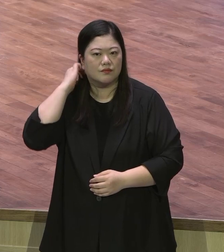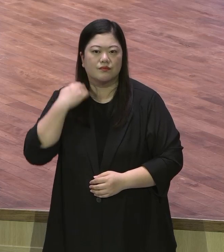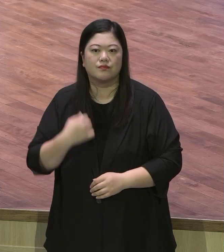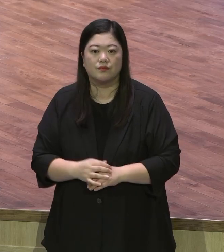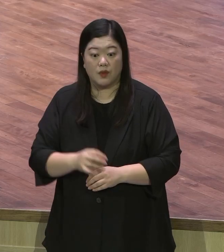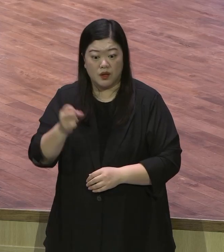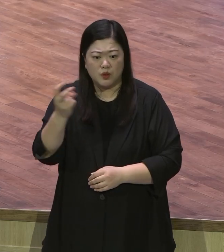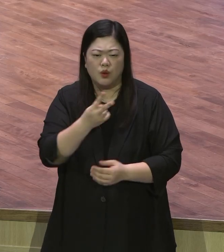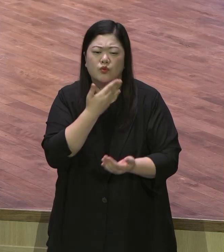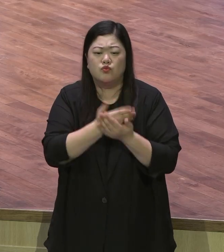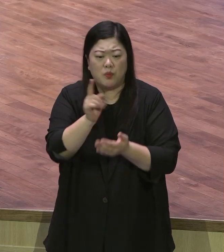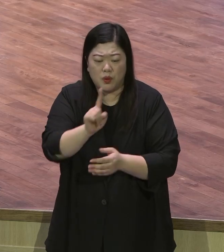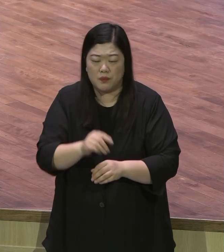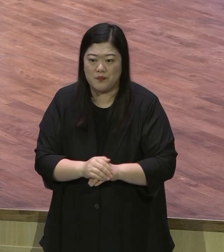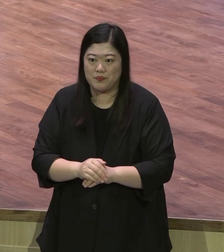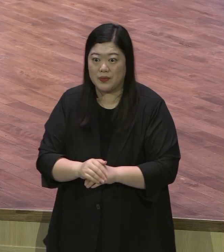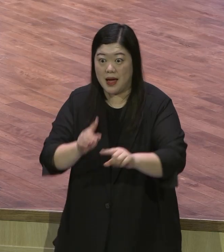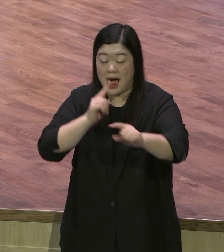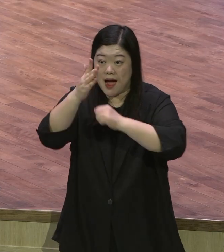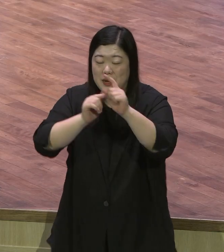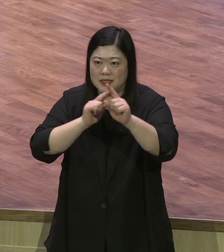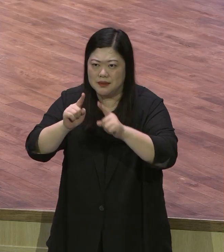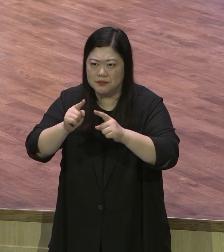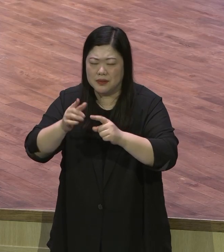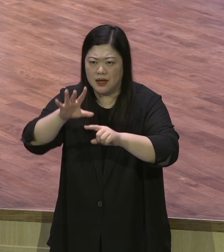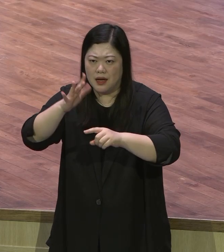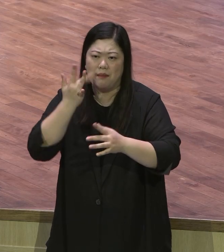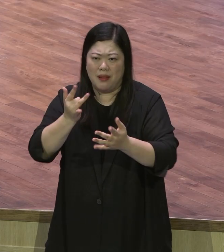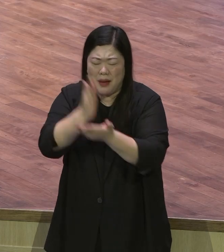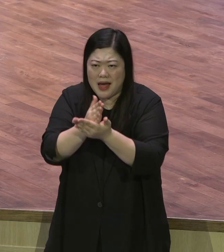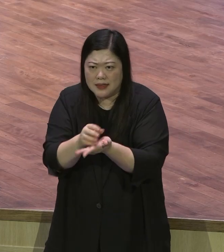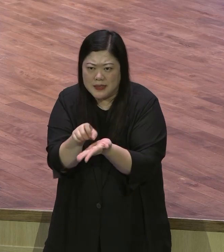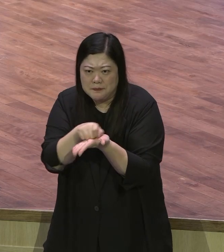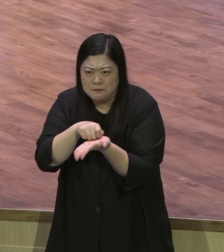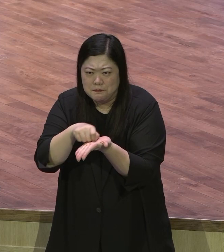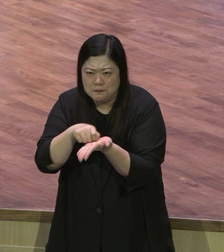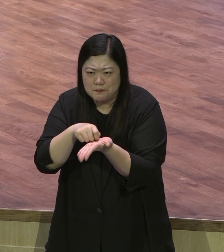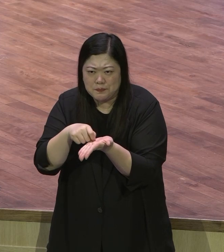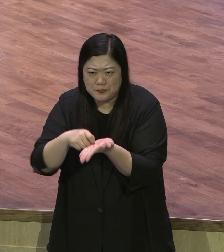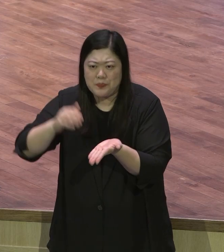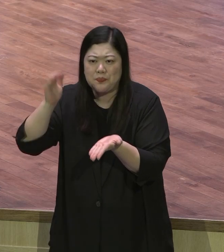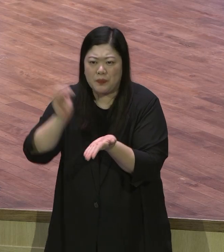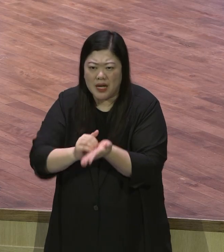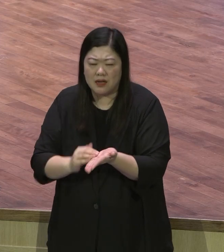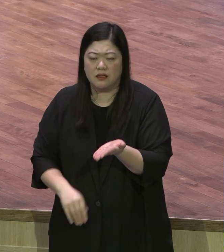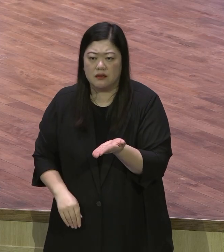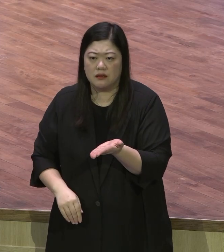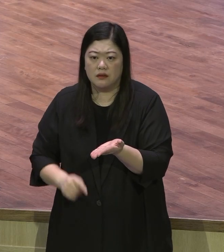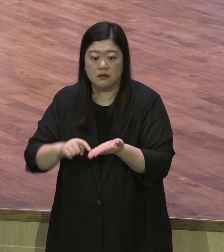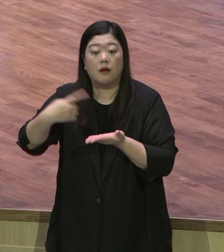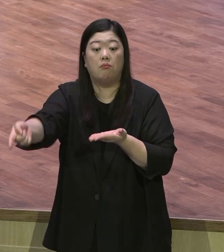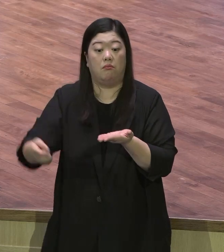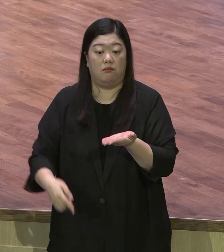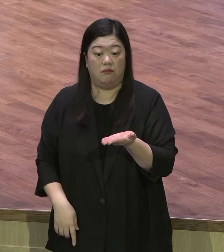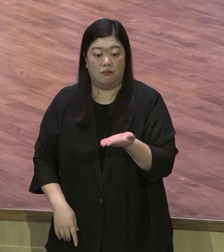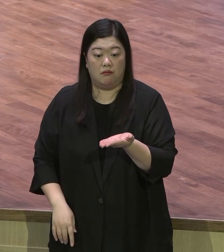뭐냐, 오늘 말씀 정확한 이 신명기의 말씀이 뭐냐? 준행하라